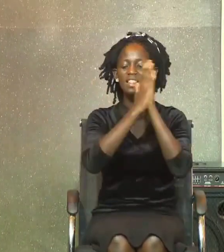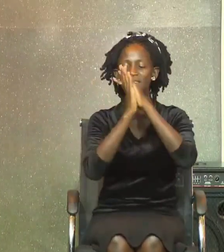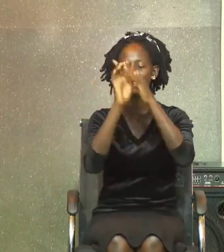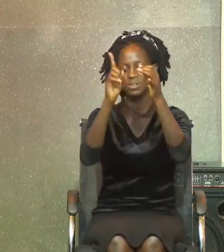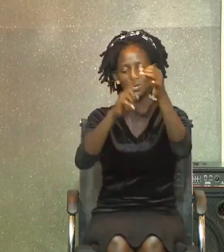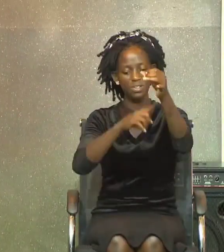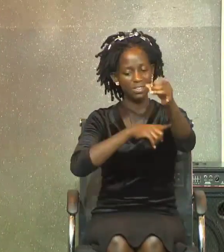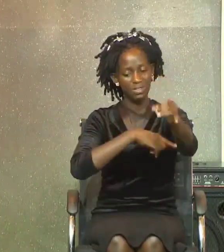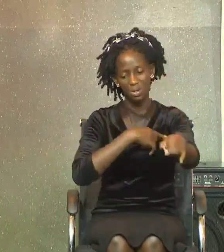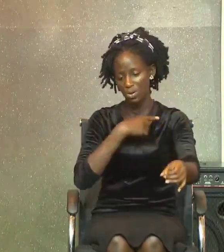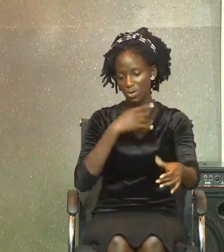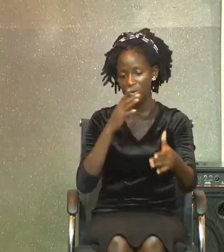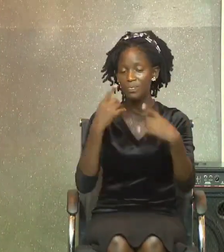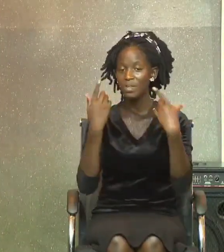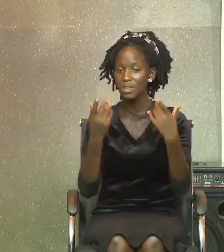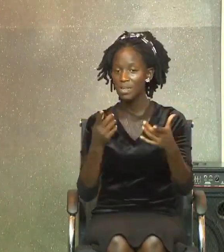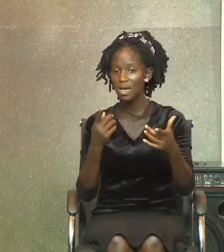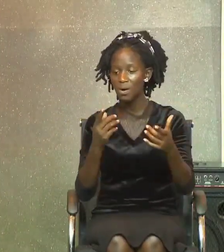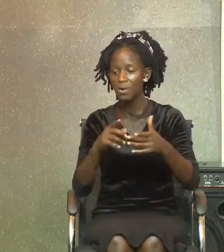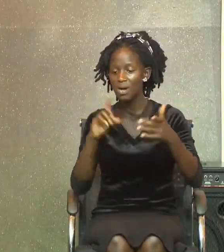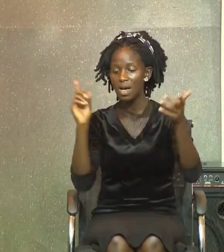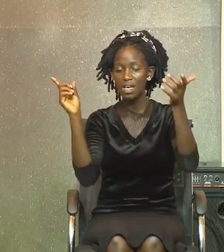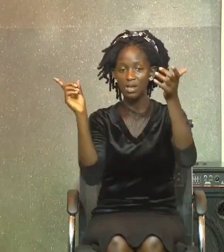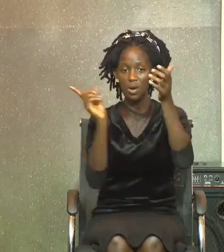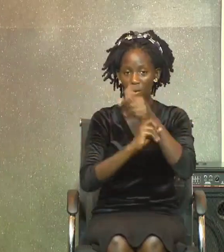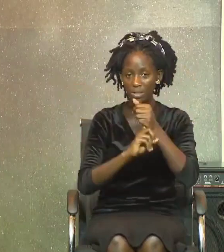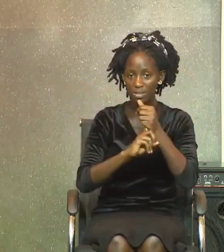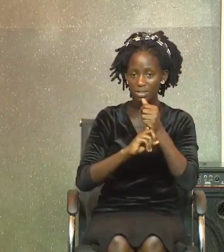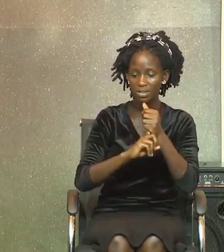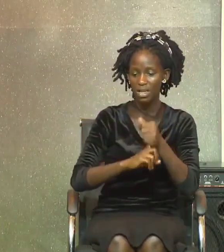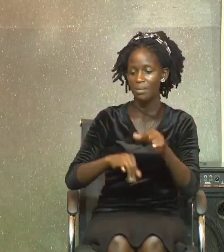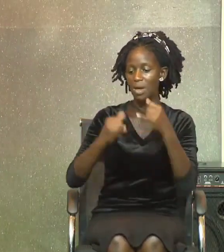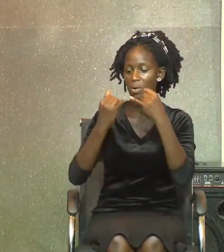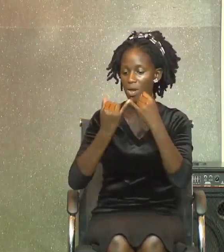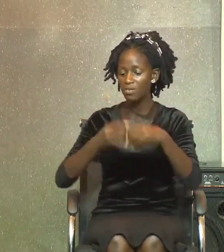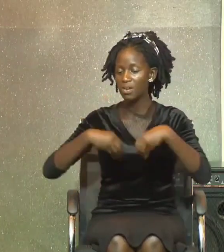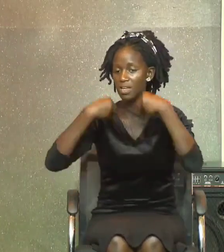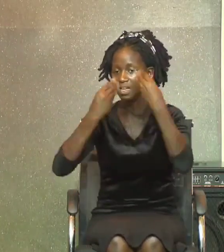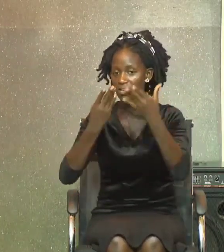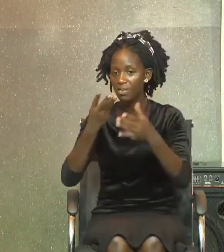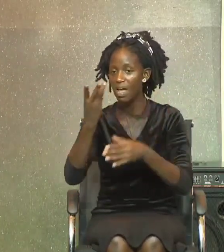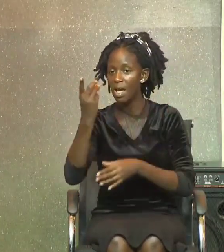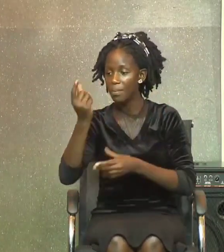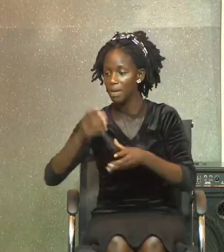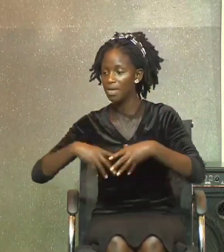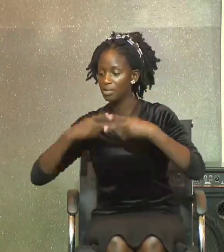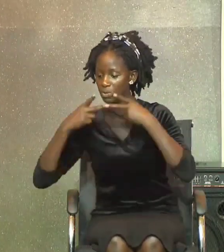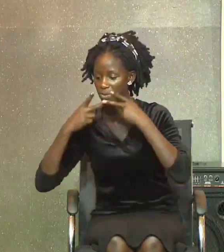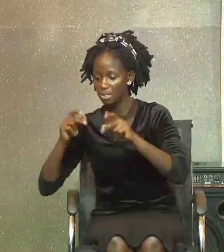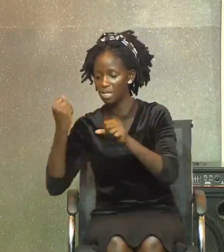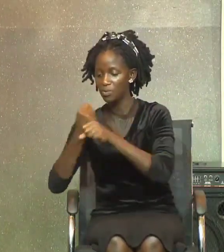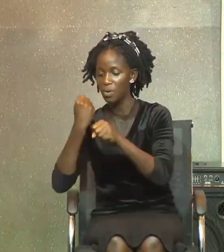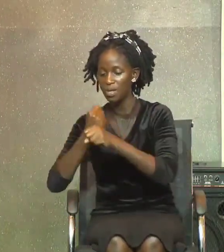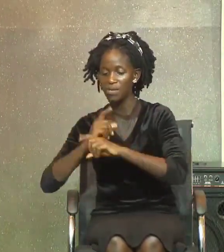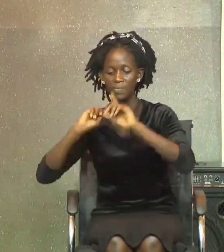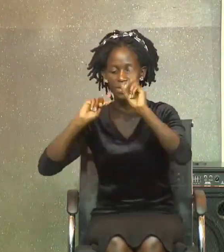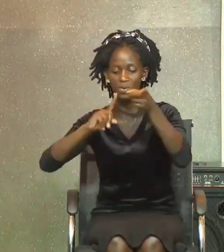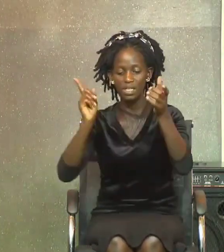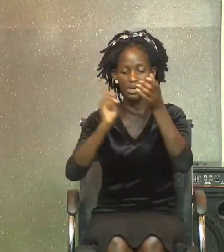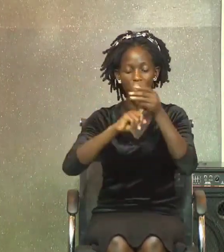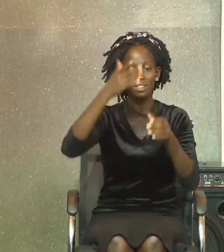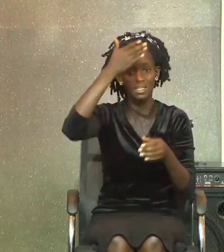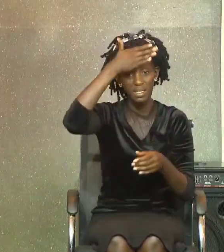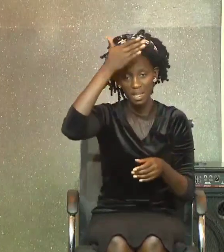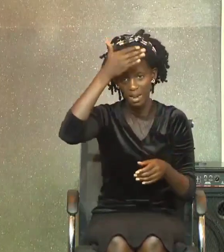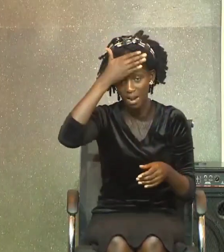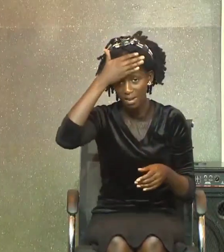tyotyo mukyala namuwa ssente agende mu kikuuba akole bwe yatuukayo n'asangayo haaji omu haaji n'amugamba